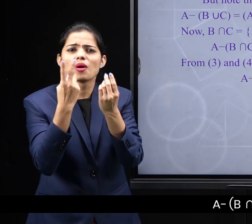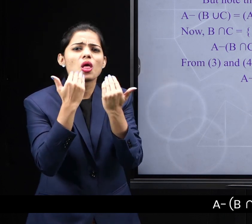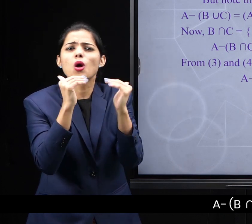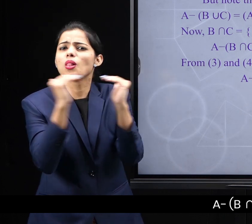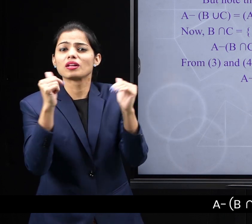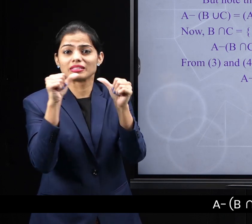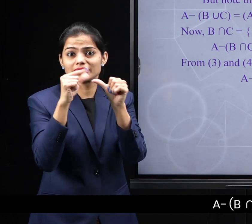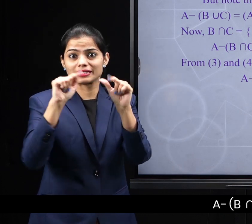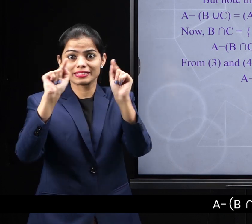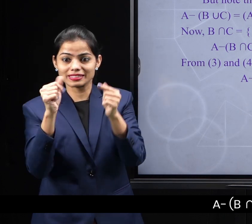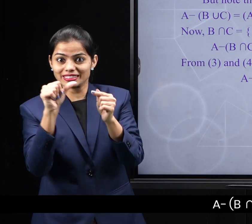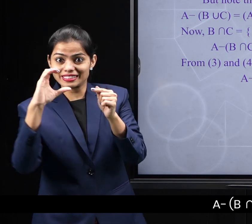C.